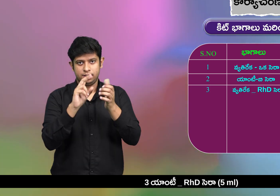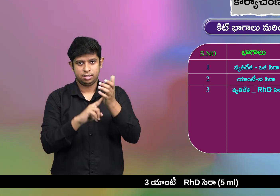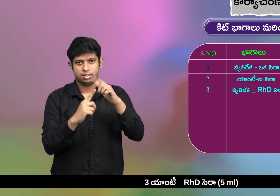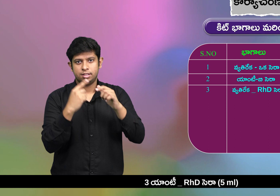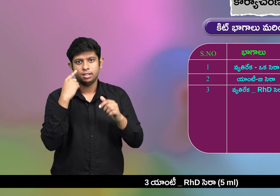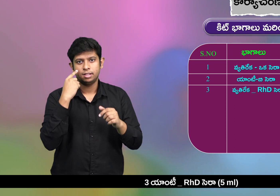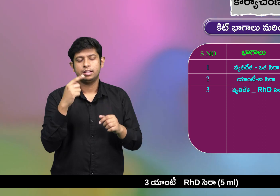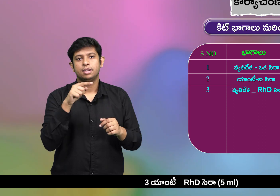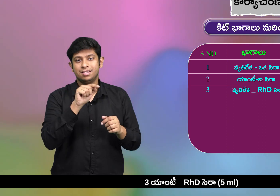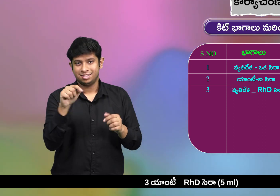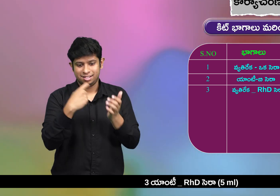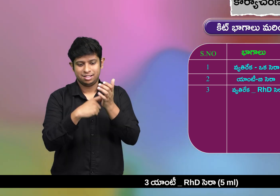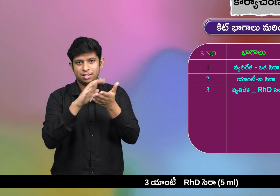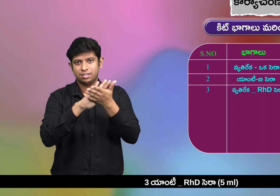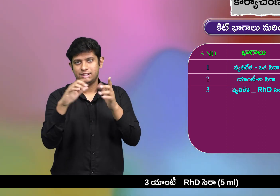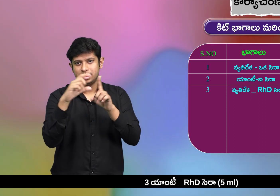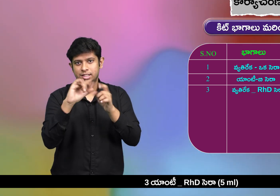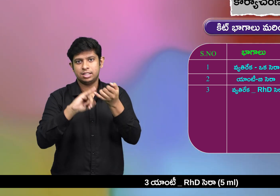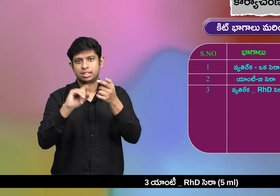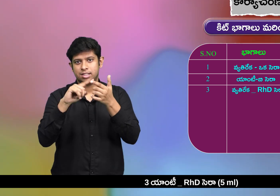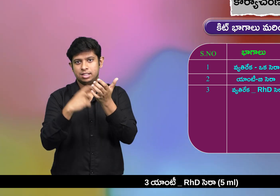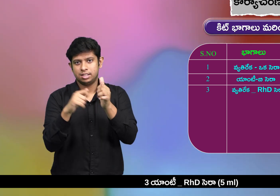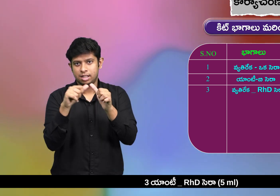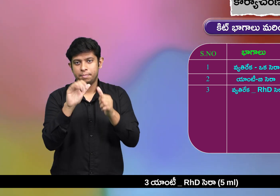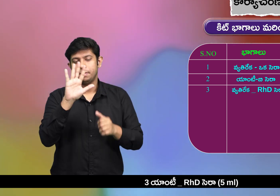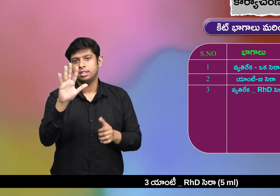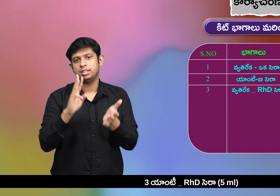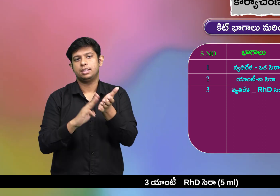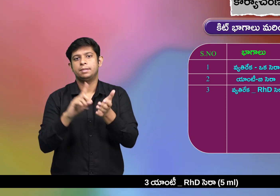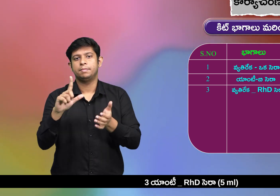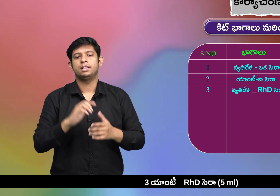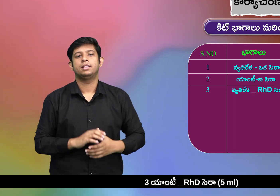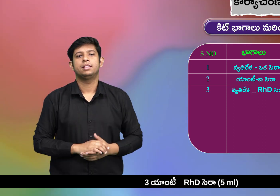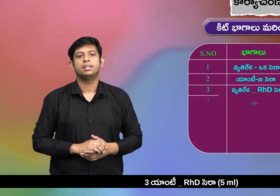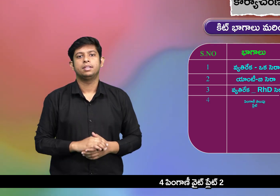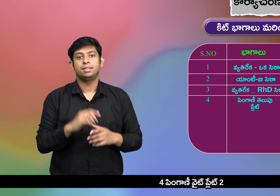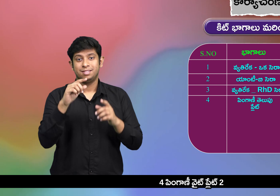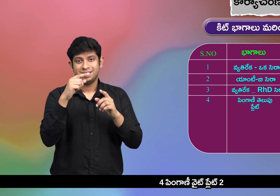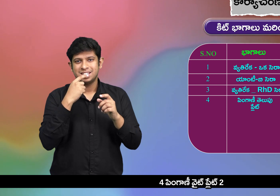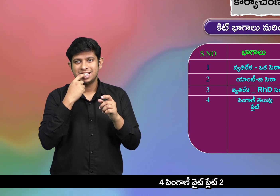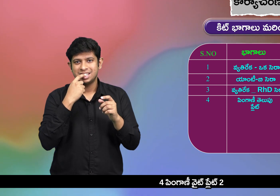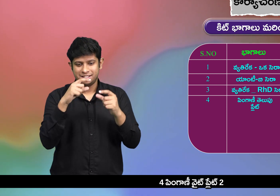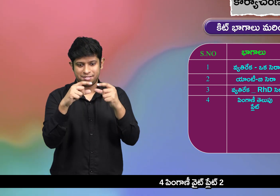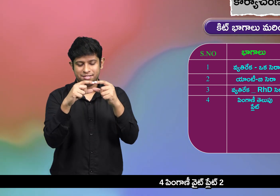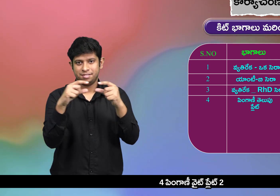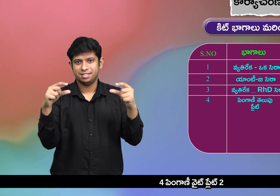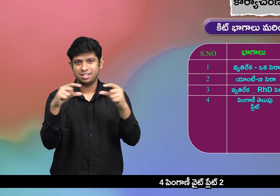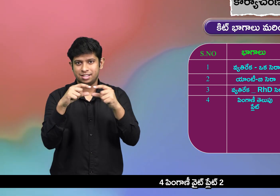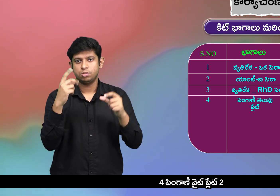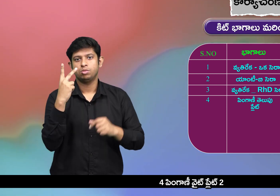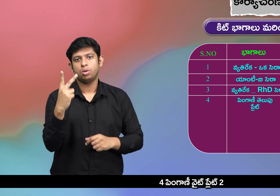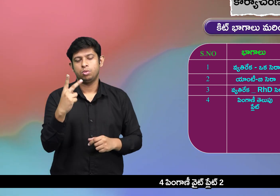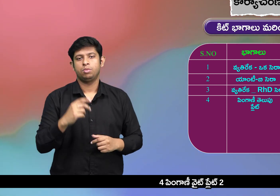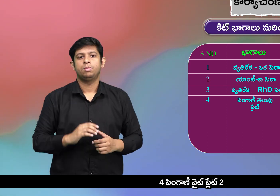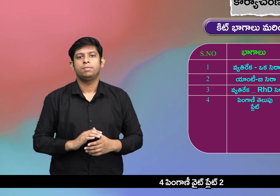3 యాంటీ ఆర్హెచ్డి సెరా 5 మిల్లీలీటర్లు. 4 పింగాణి